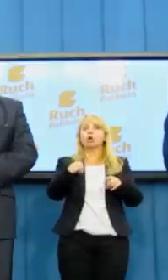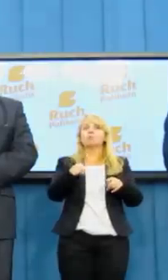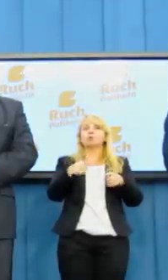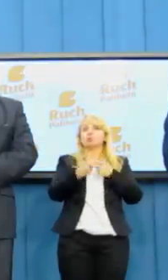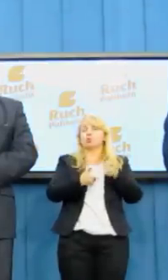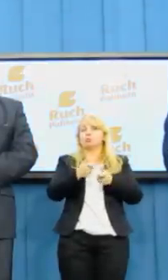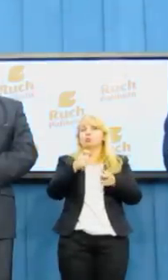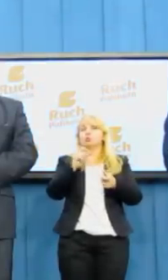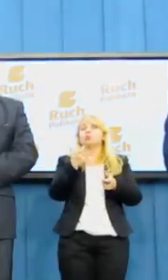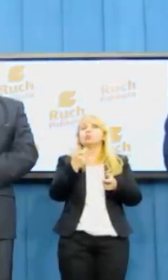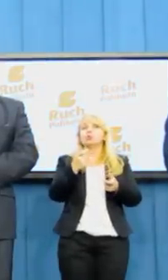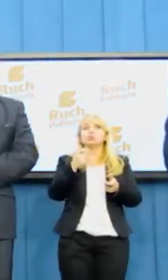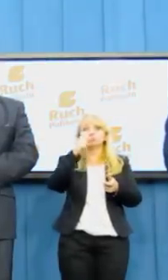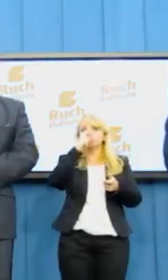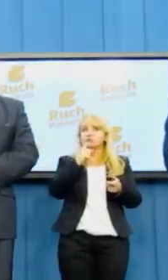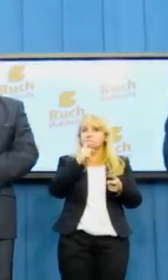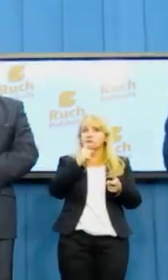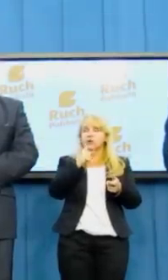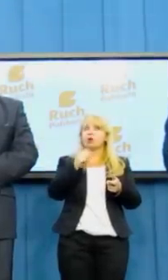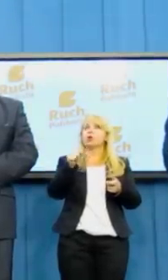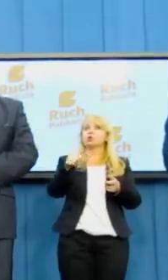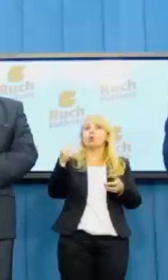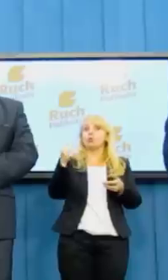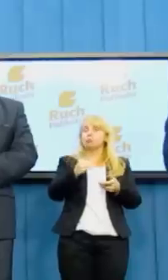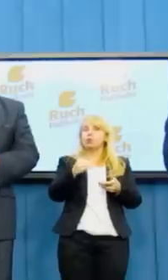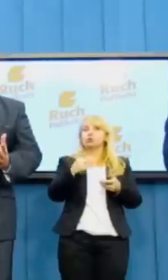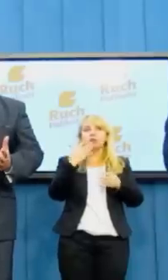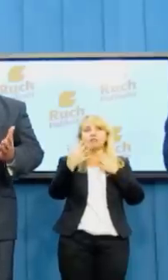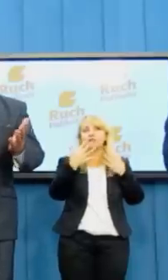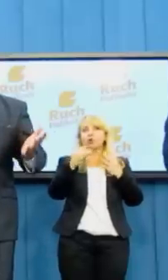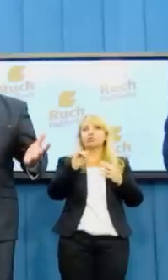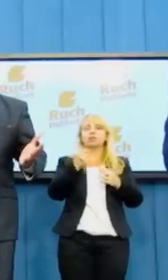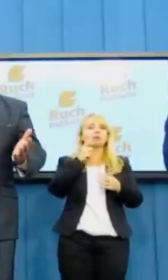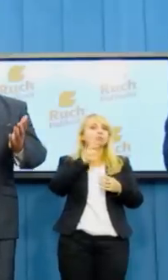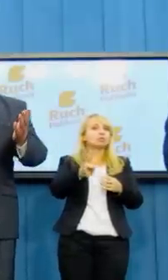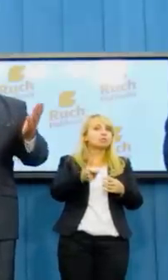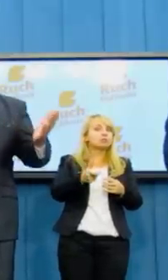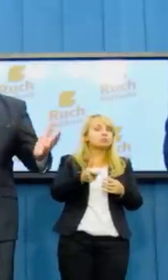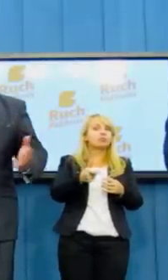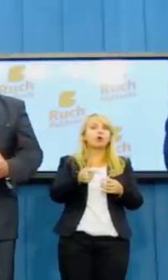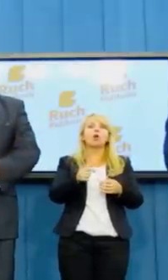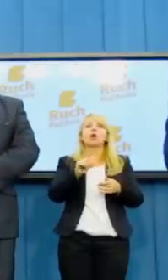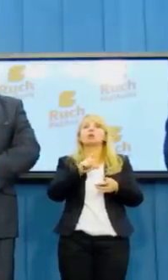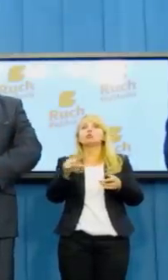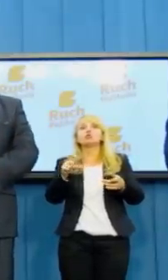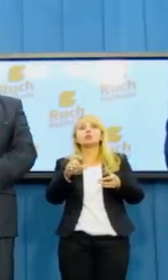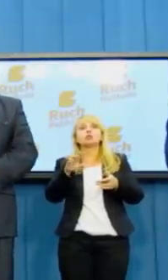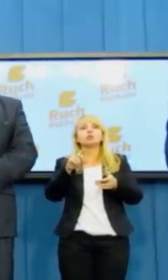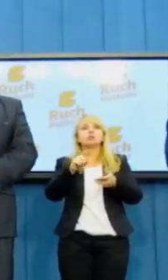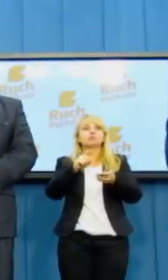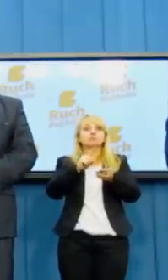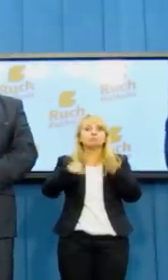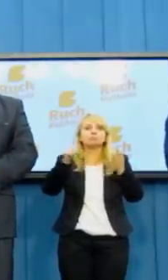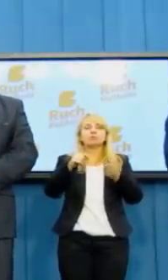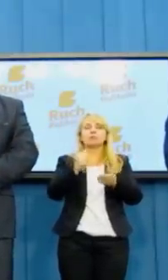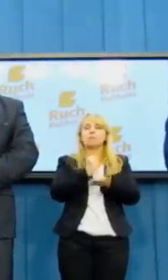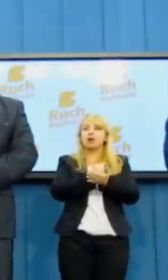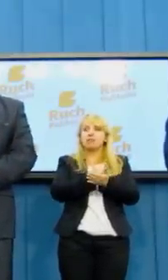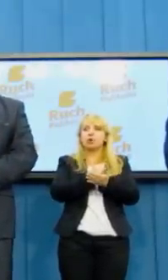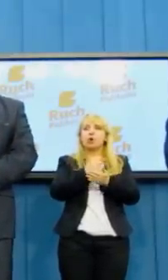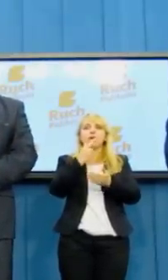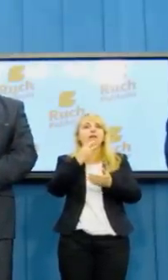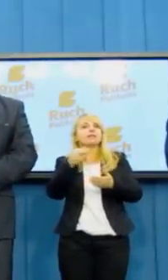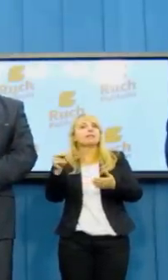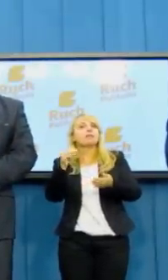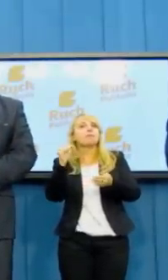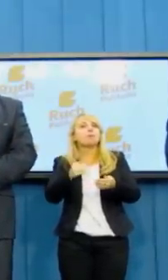co może uchodzić za występek, przestępstwo, naruszenie prawa, nie powinien